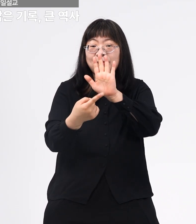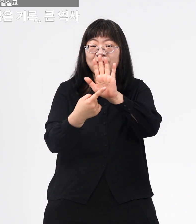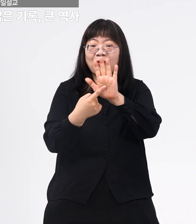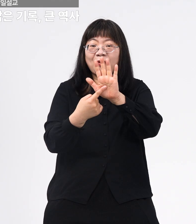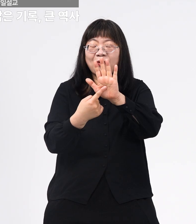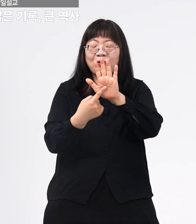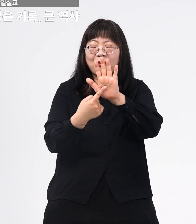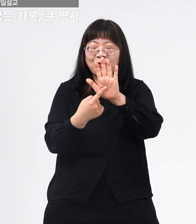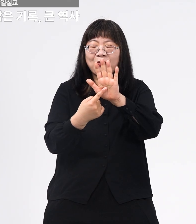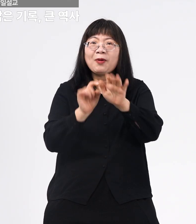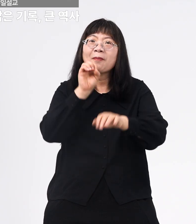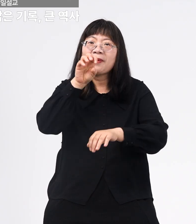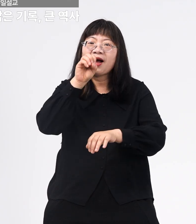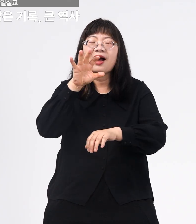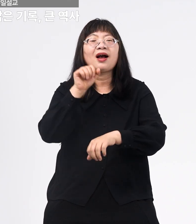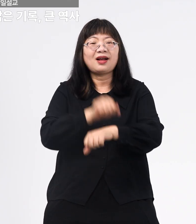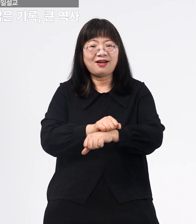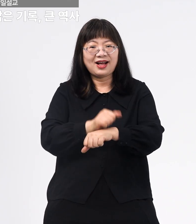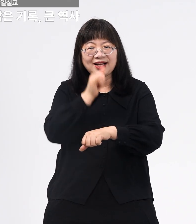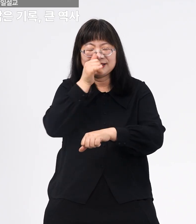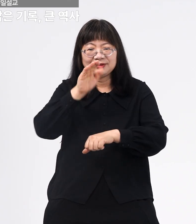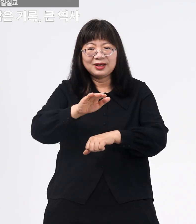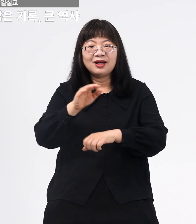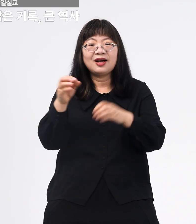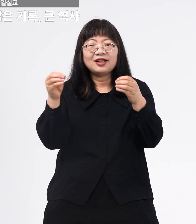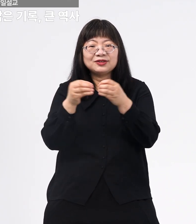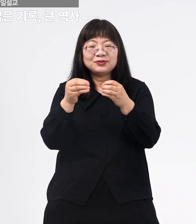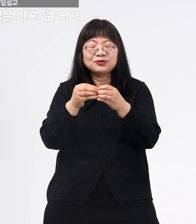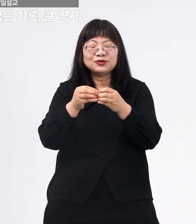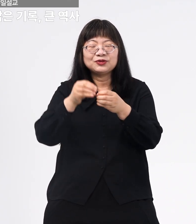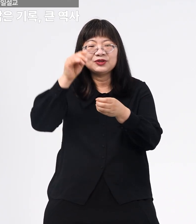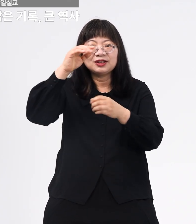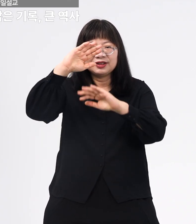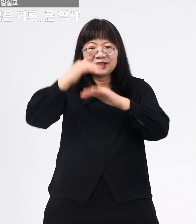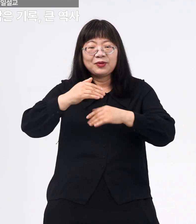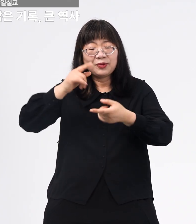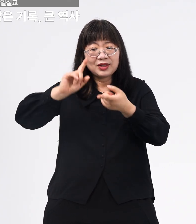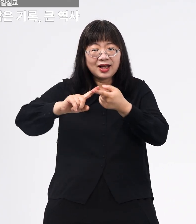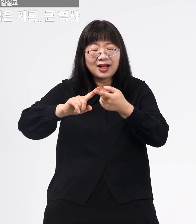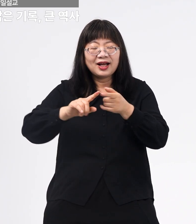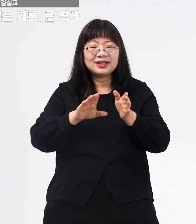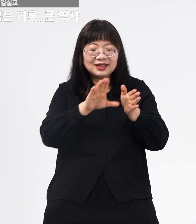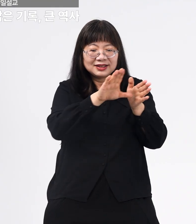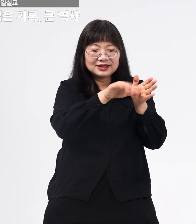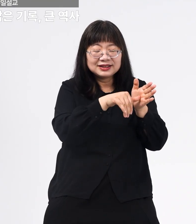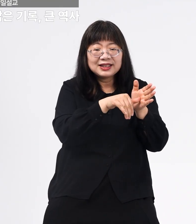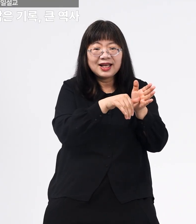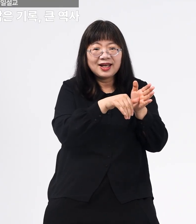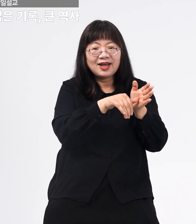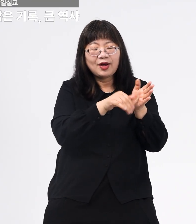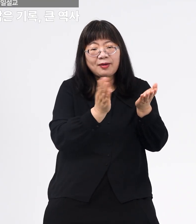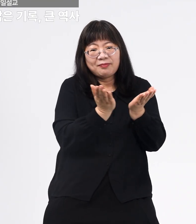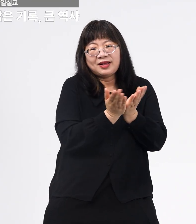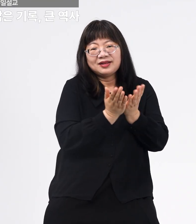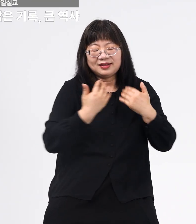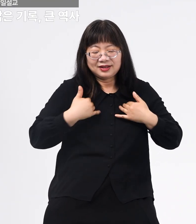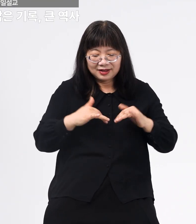잘 한 것도 있겠지만 그 문구 자체가 참 시대적인 그